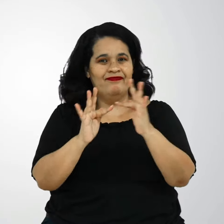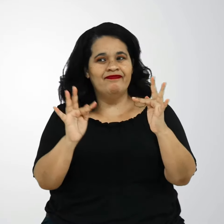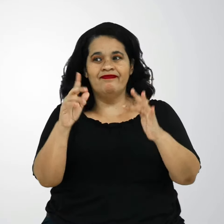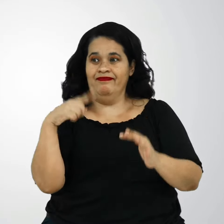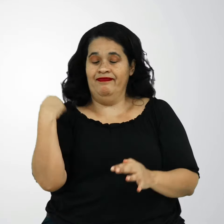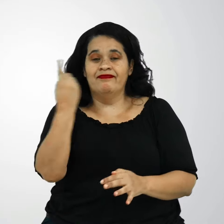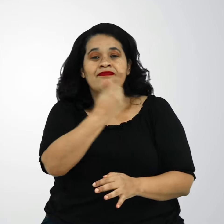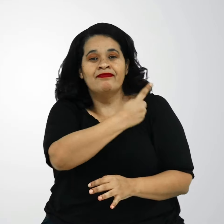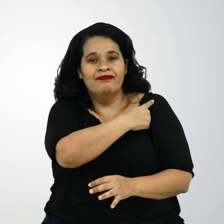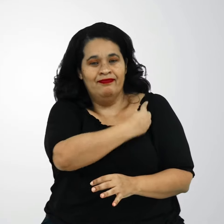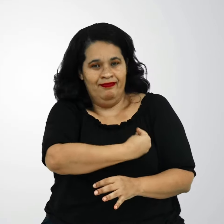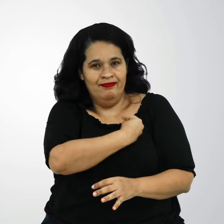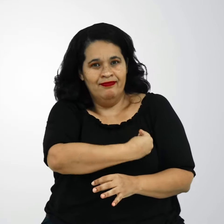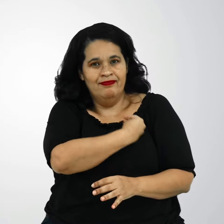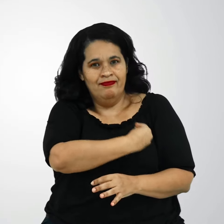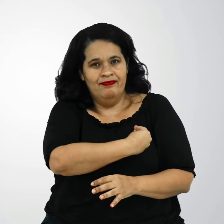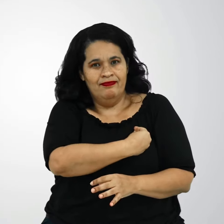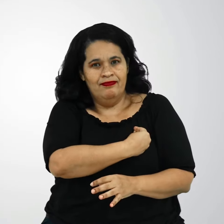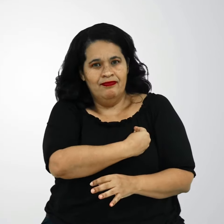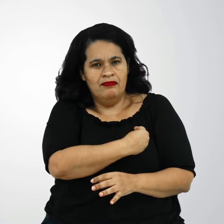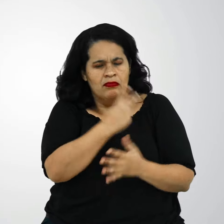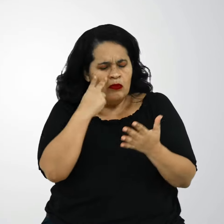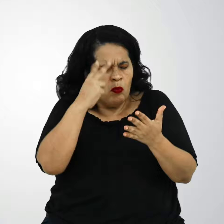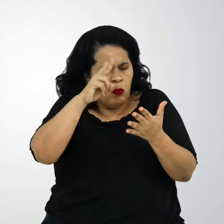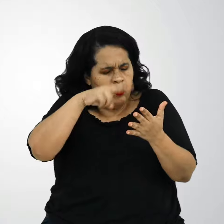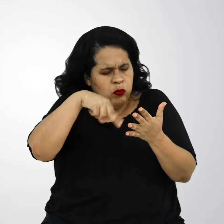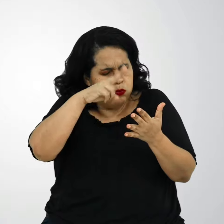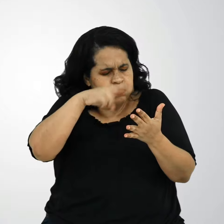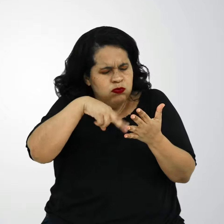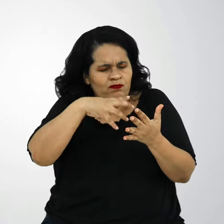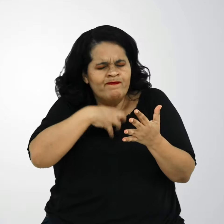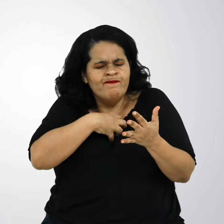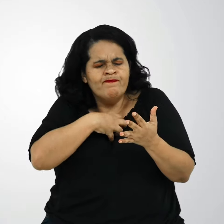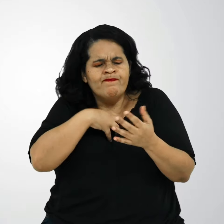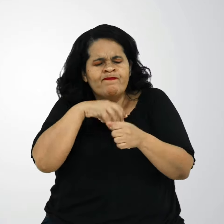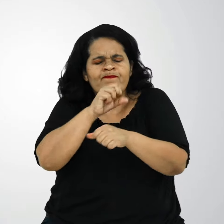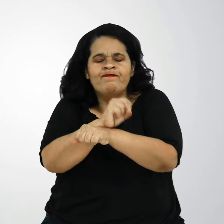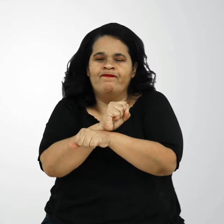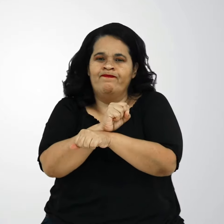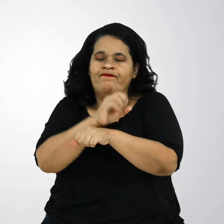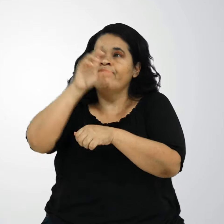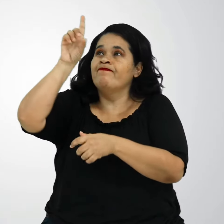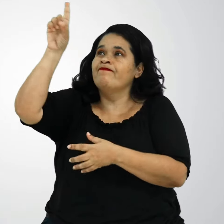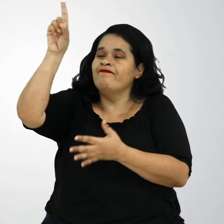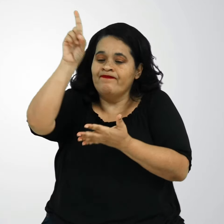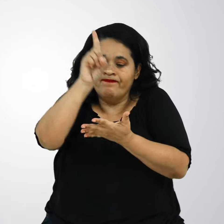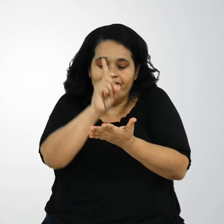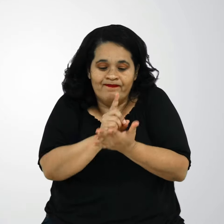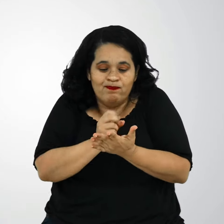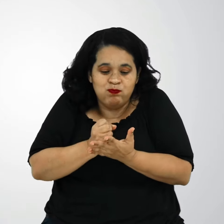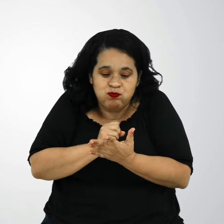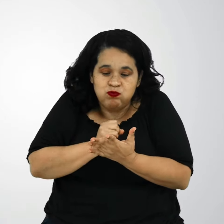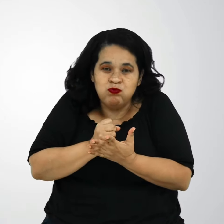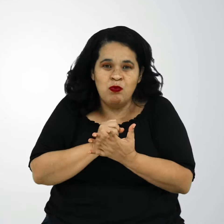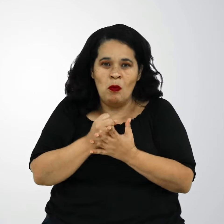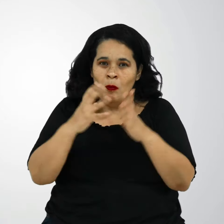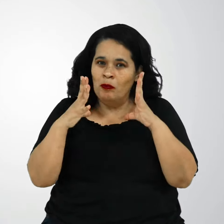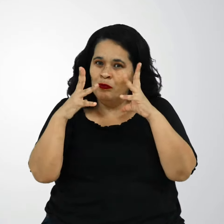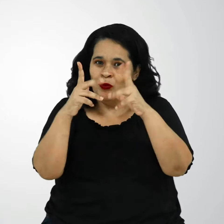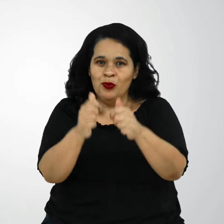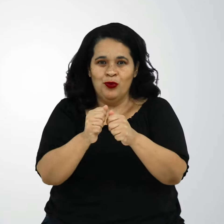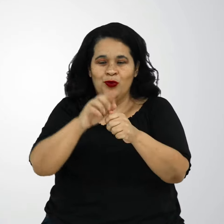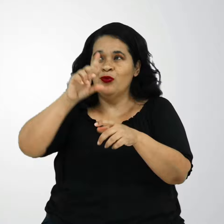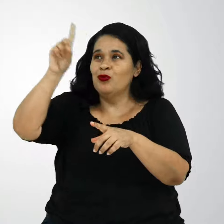Então, olhe para esse livro com esperança, confiando que Deus está no controle e que Ele está cuidando do seu povo. Então eu